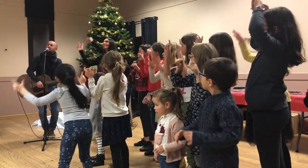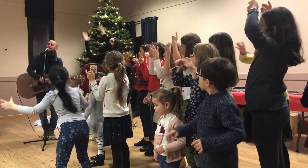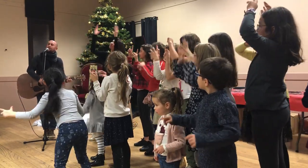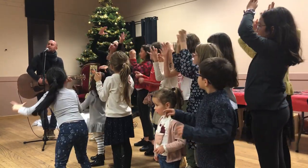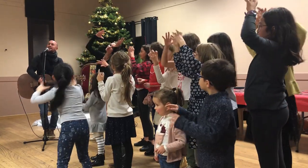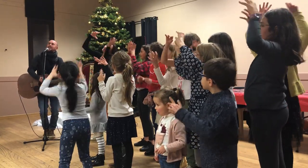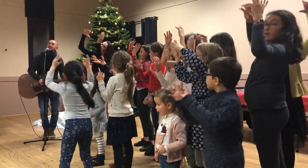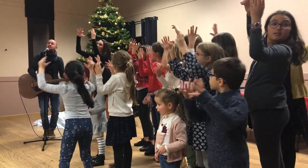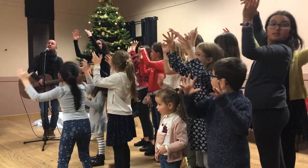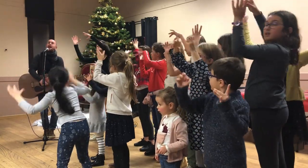touchés